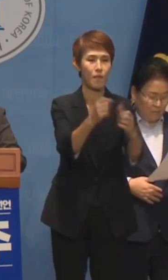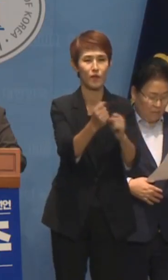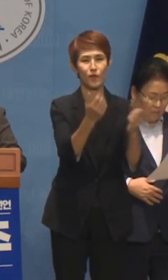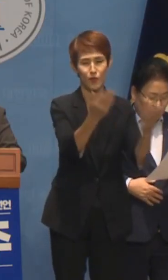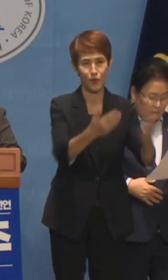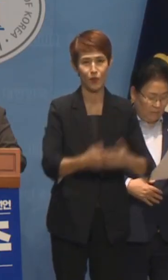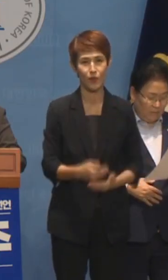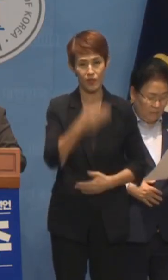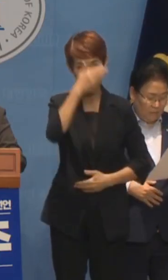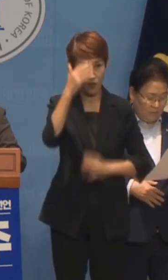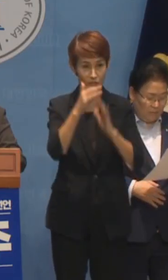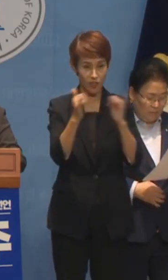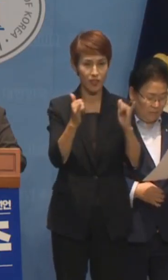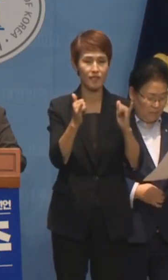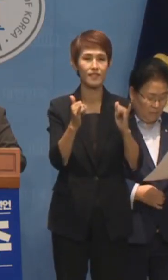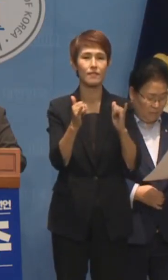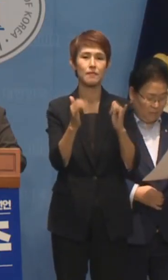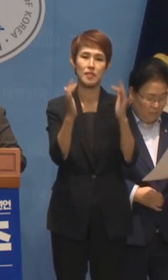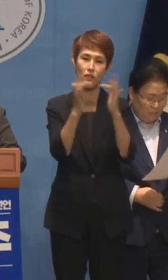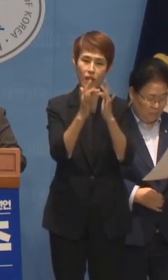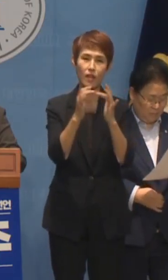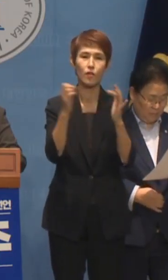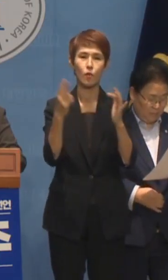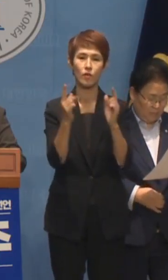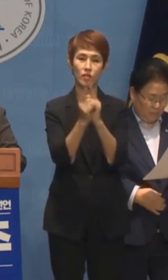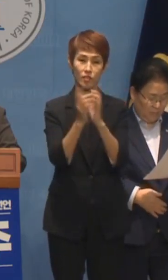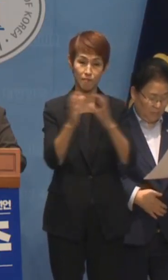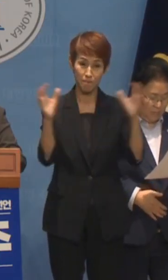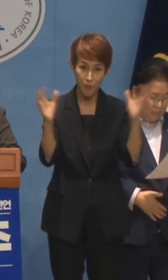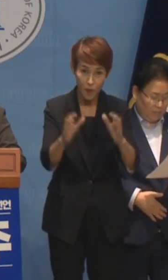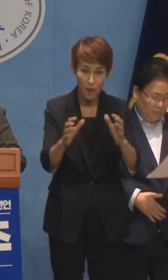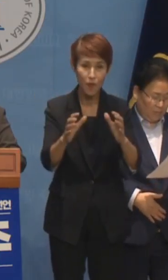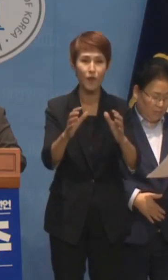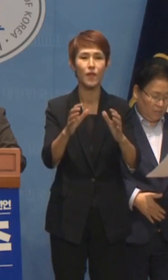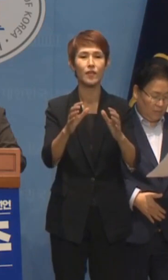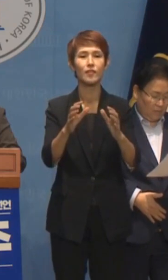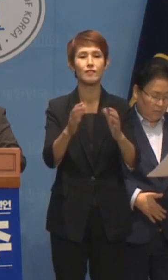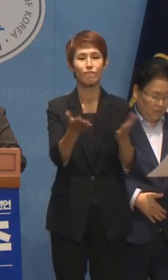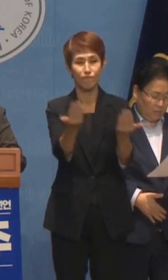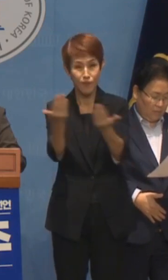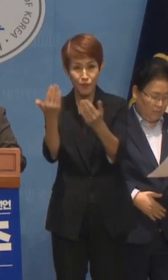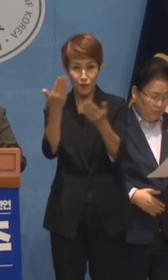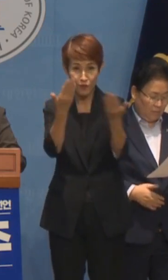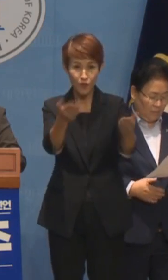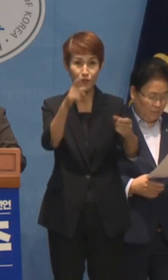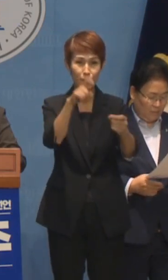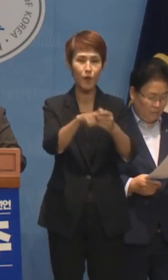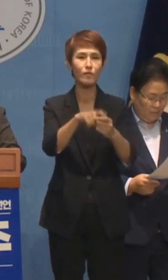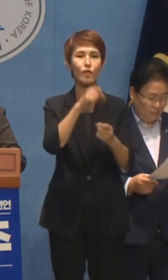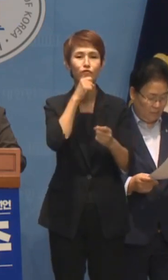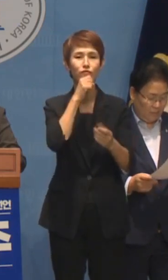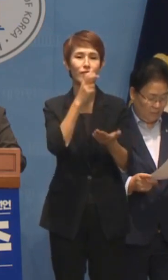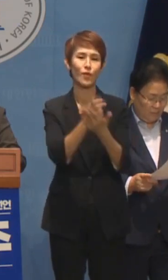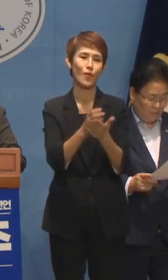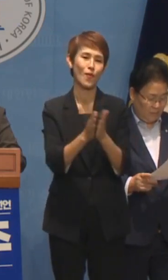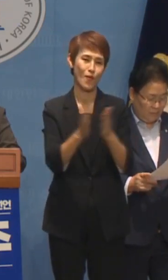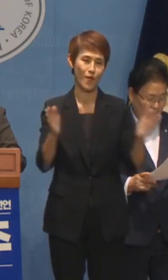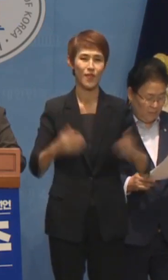청년당원의 온오프라인 참여 활성화를 위해 포인트제를 도입하고자 합니다. 원활한 소통을 위해